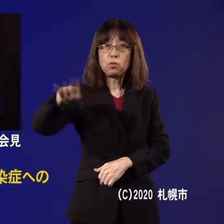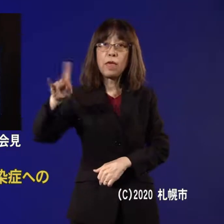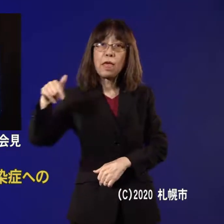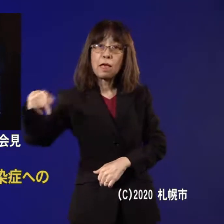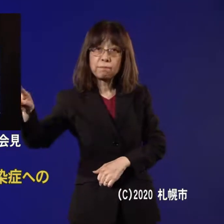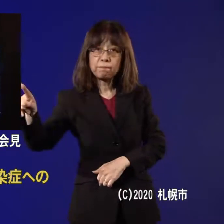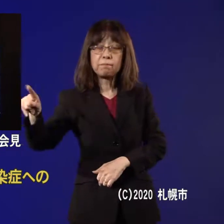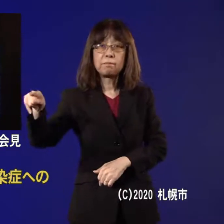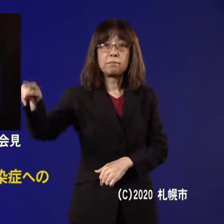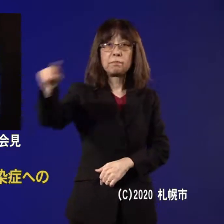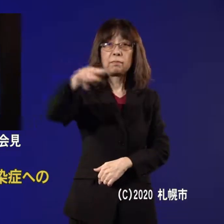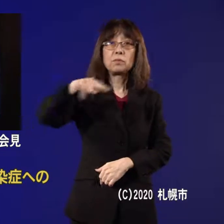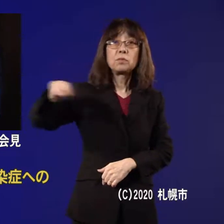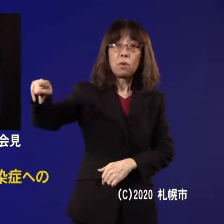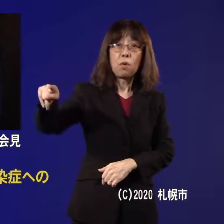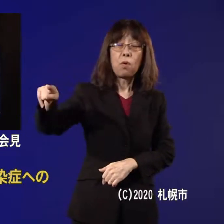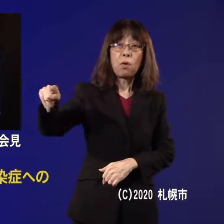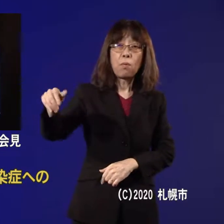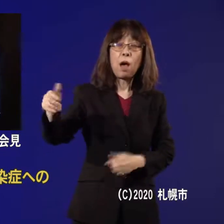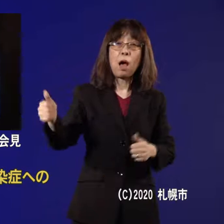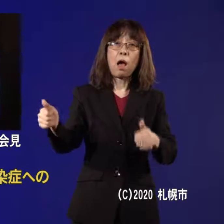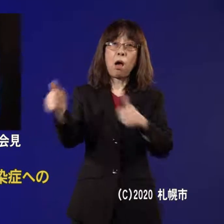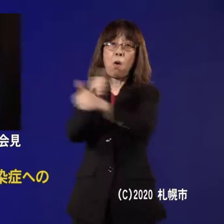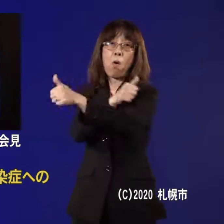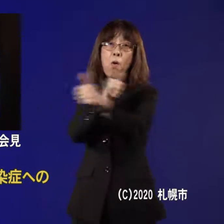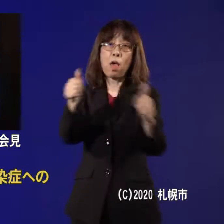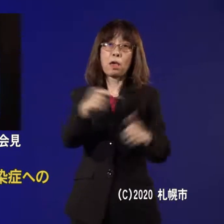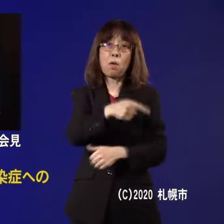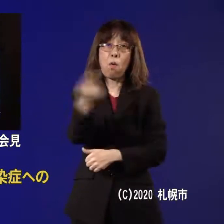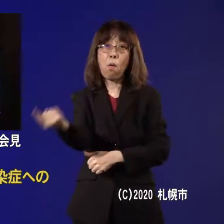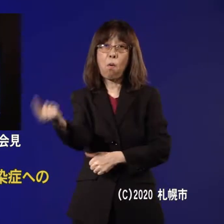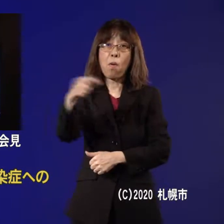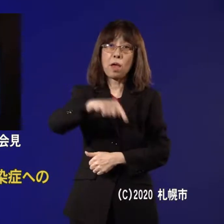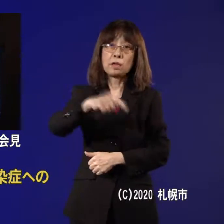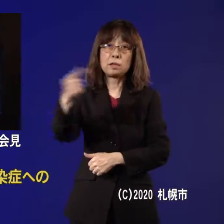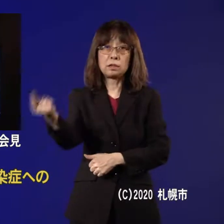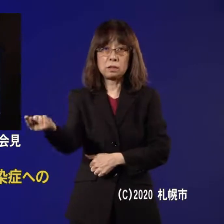来によって今回のこの第2波的な